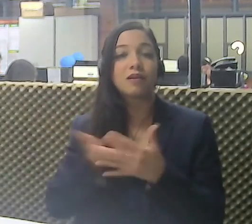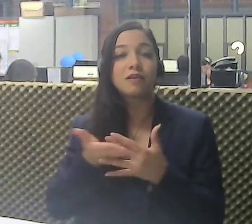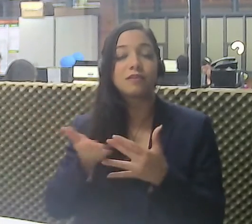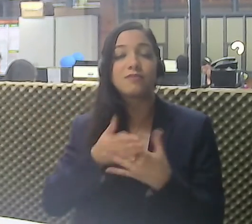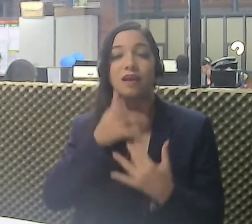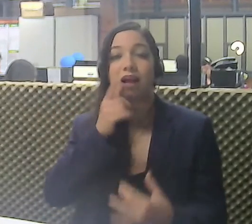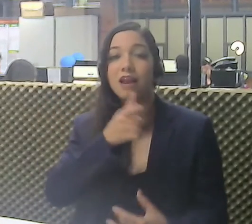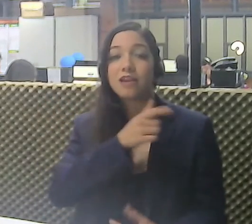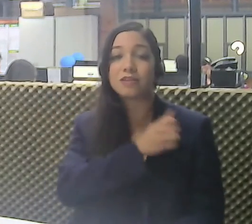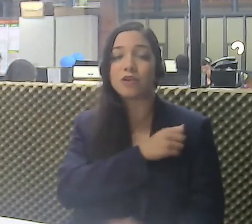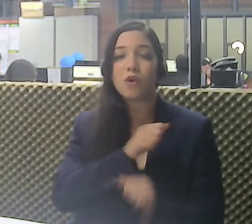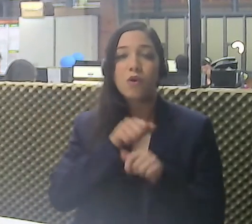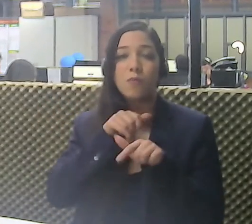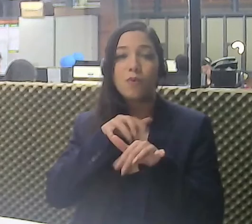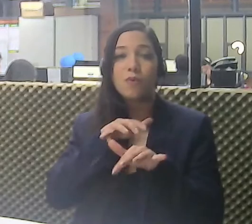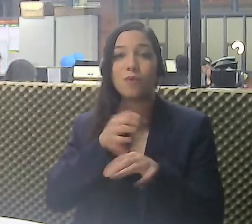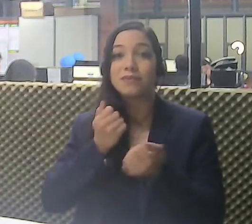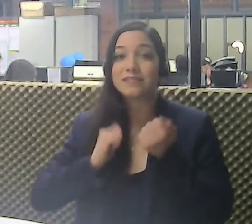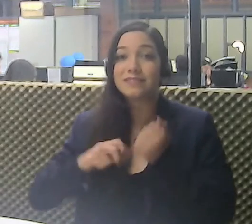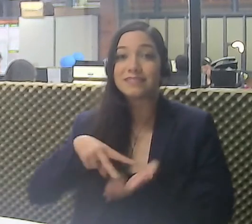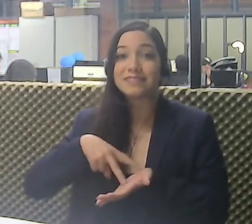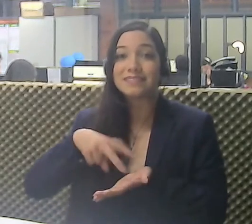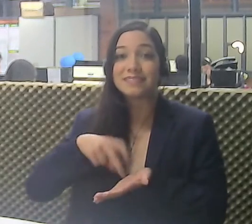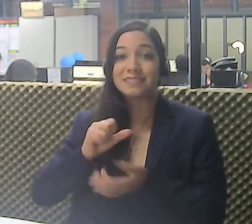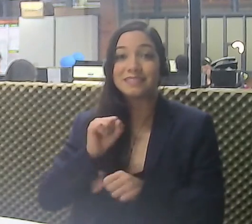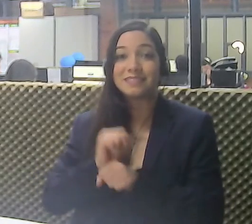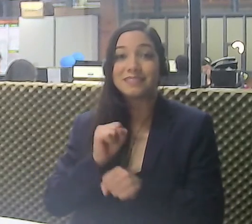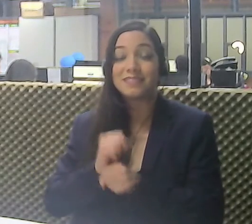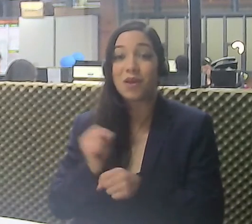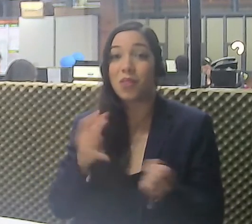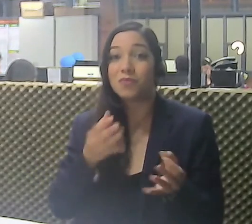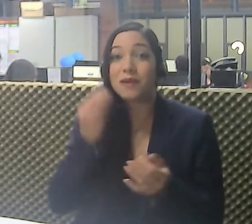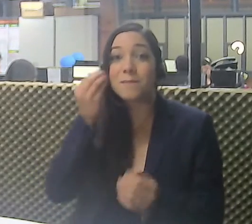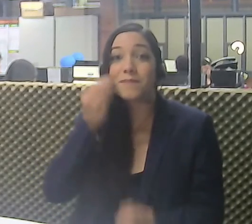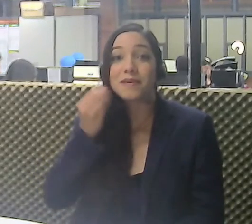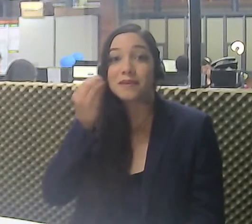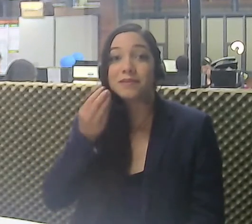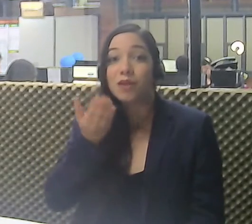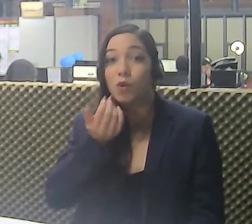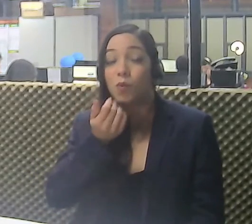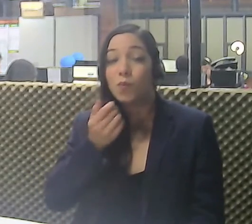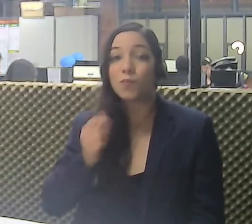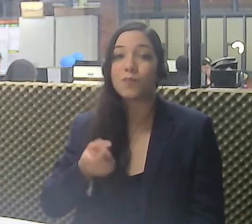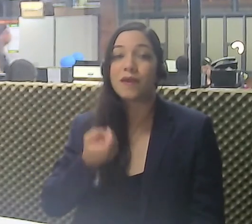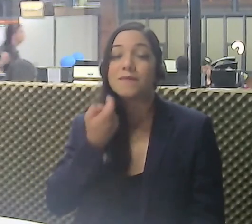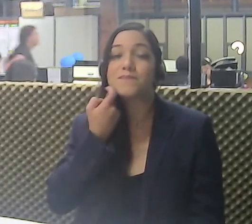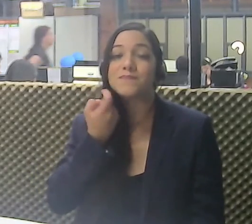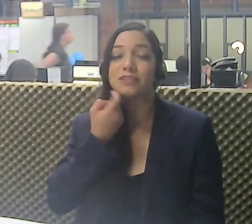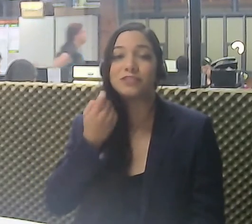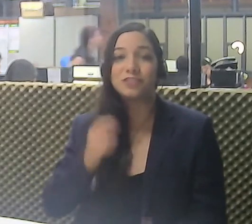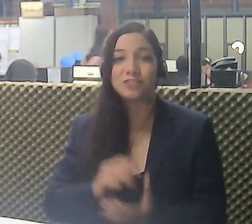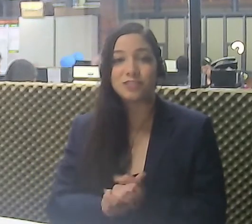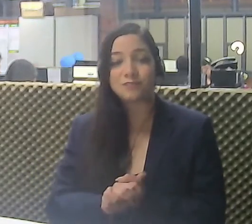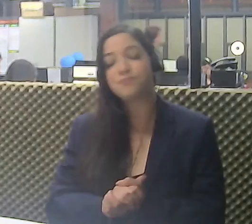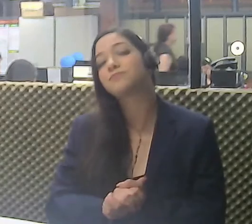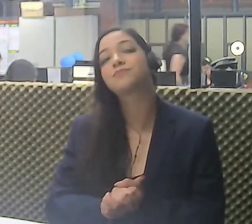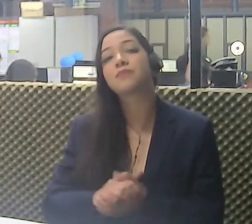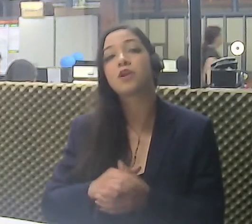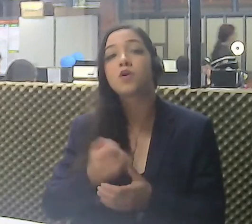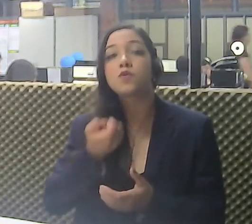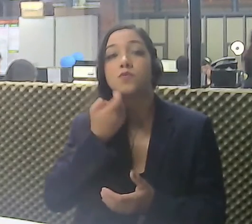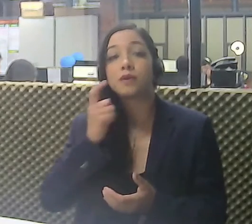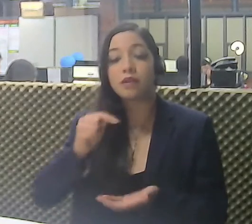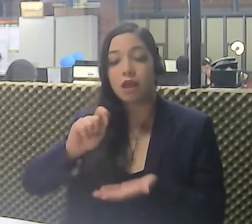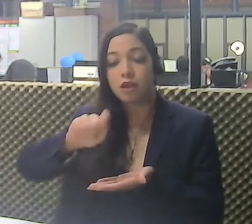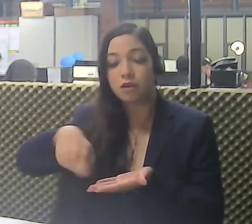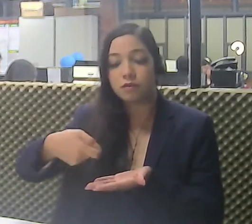soou, os alunos já estavam eufóricos, aguardando a novidade que seria servida, o filé de tilápia. Enquanto o peixe era